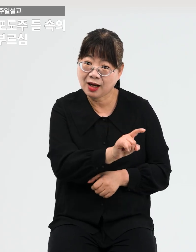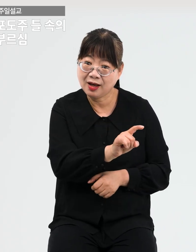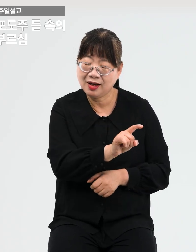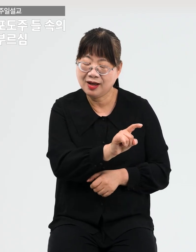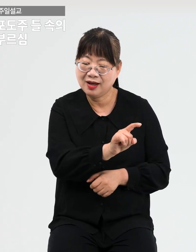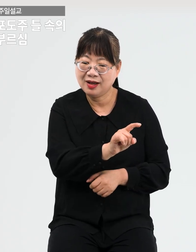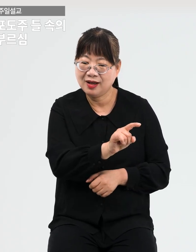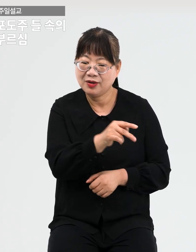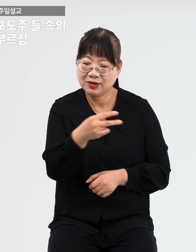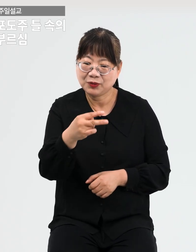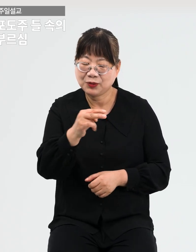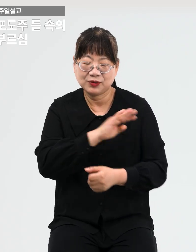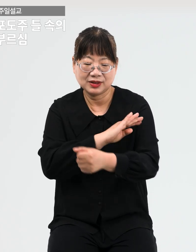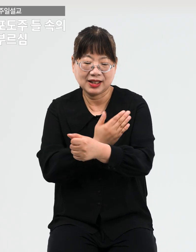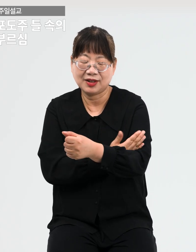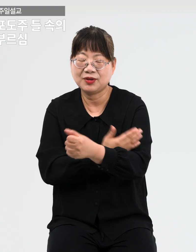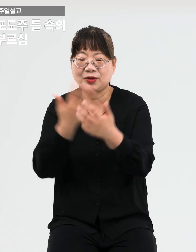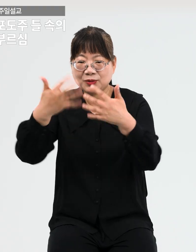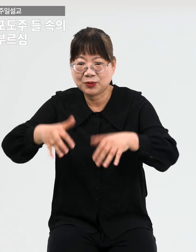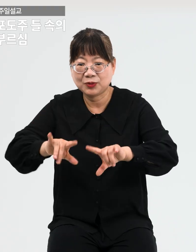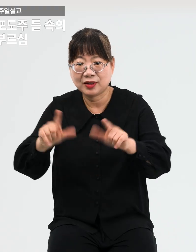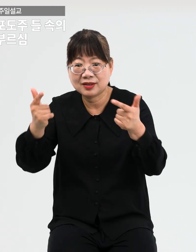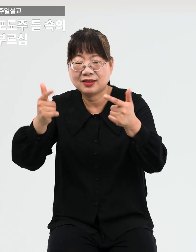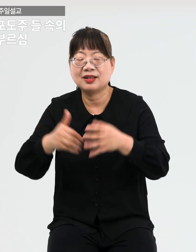그게 자격이 아니고, 첫째는